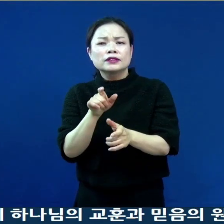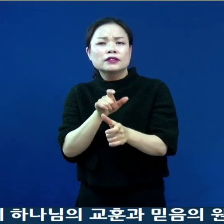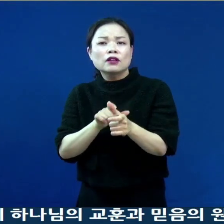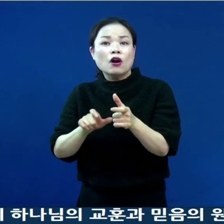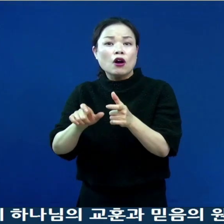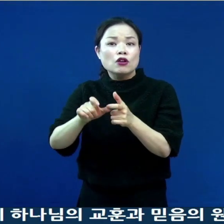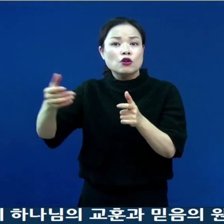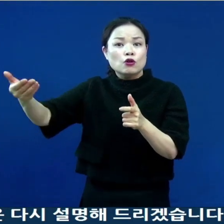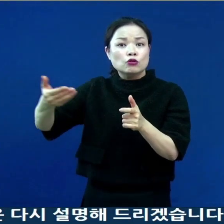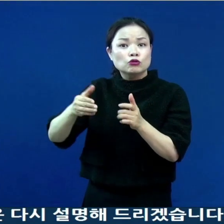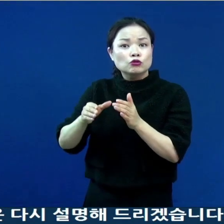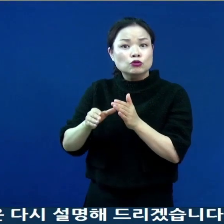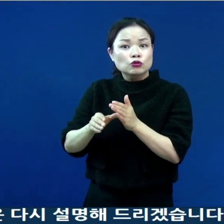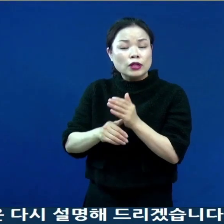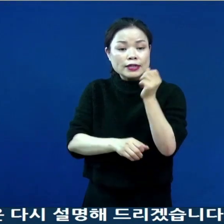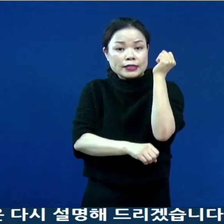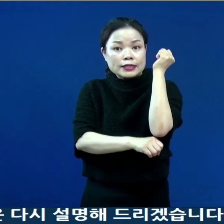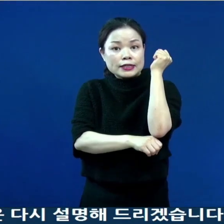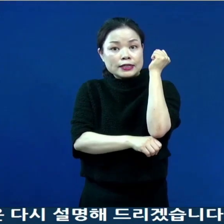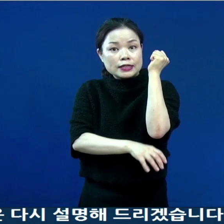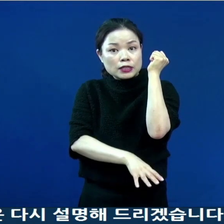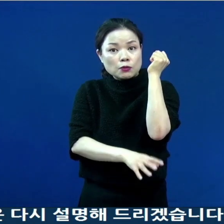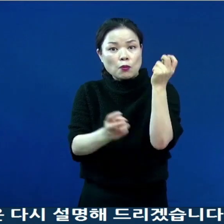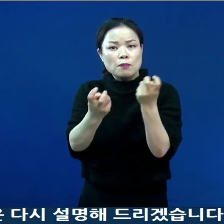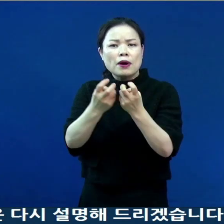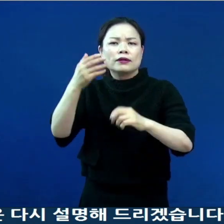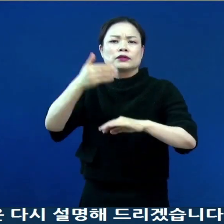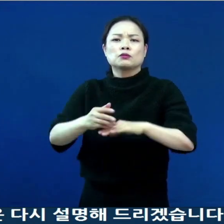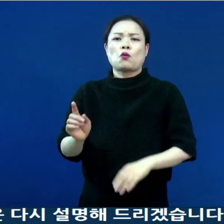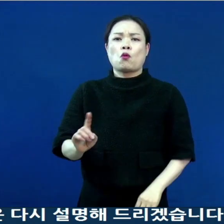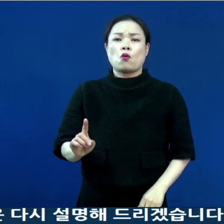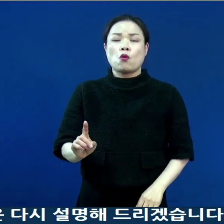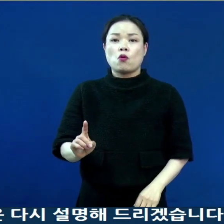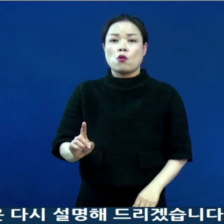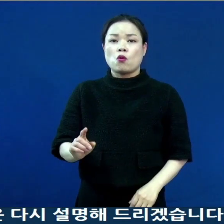줄 때 그때 기본 방식이 뭐냐면